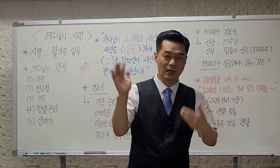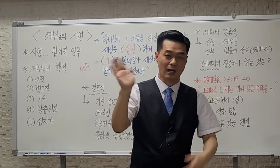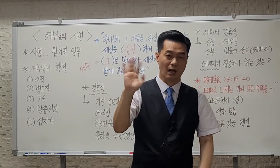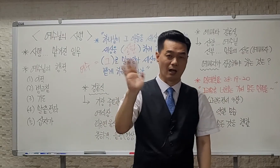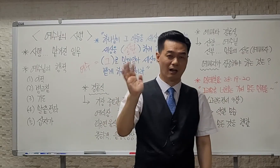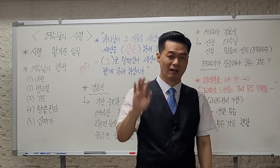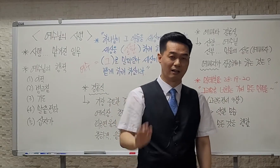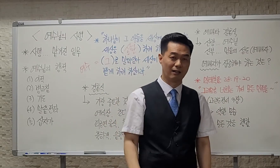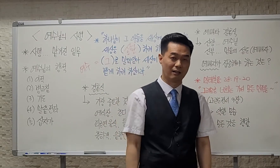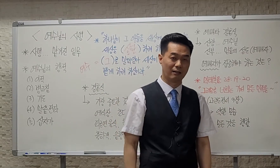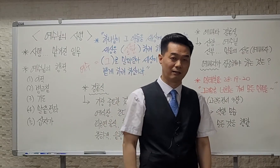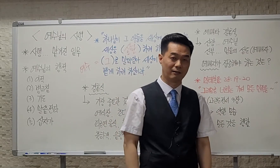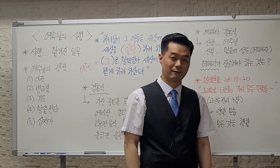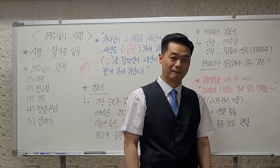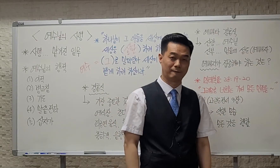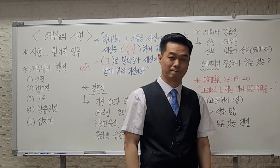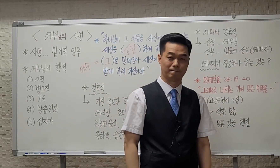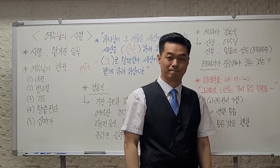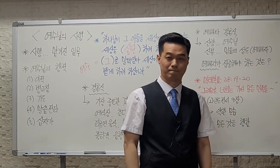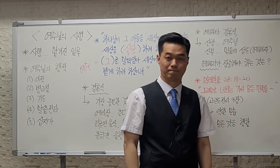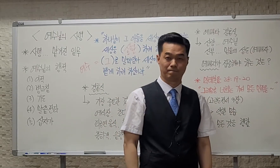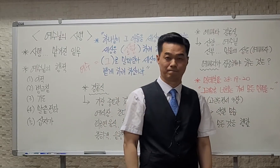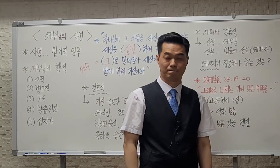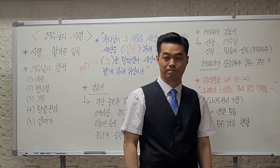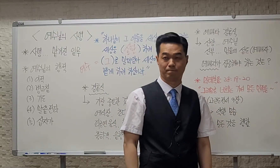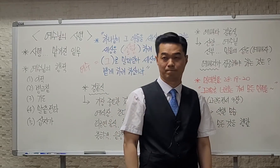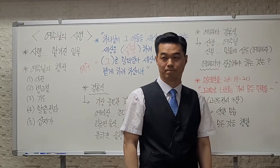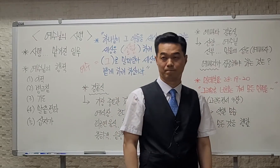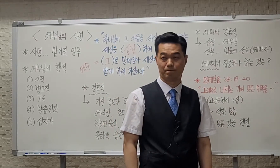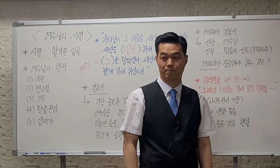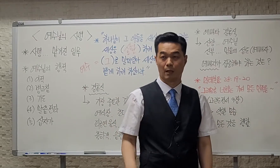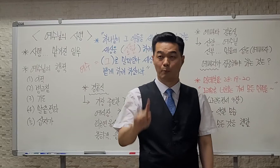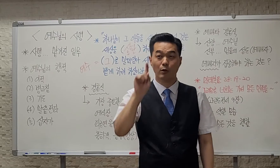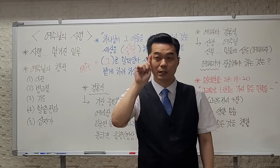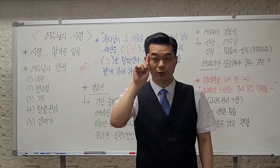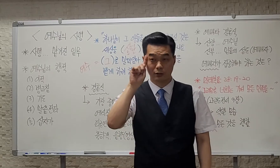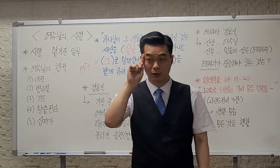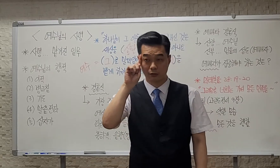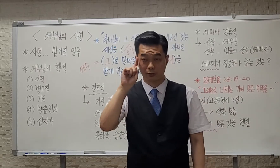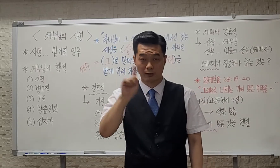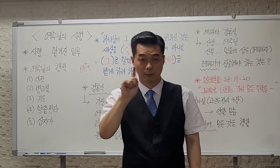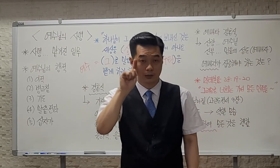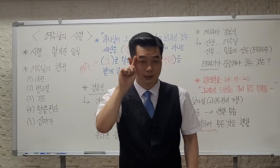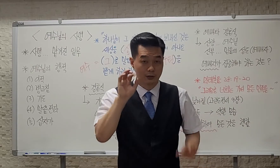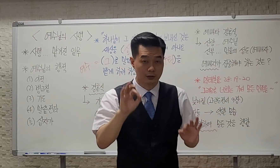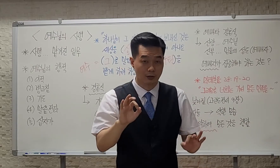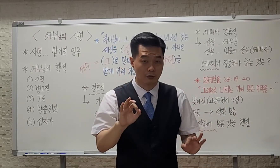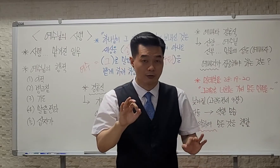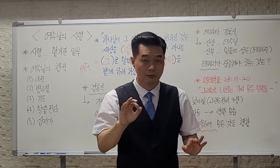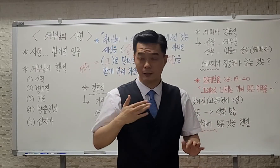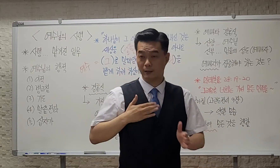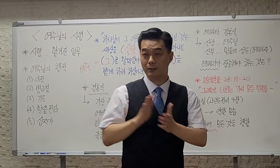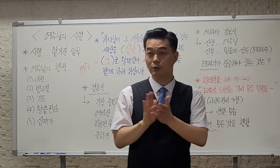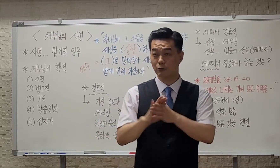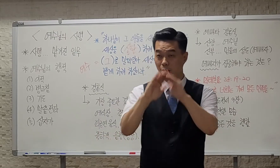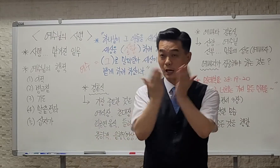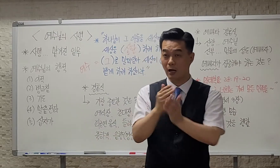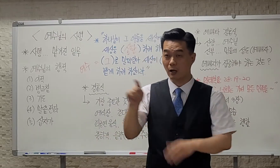않아. 뭐 신경 써요? 뭐 신경 써요? 내 친구들이 다